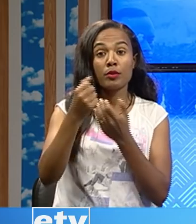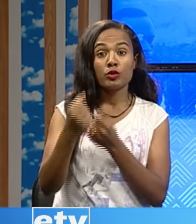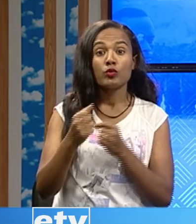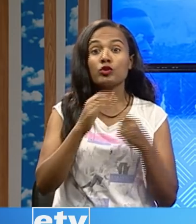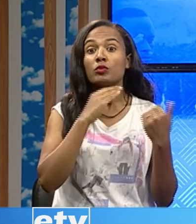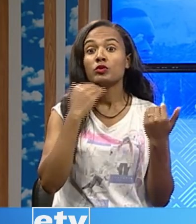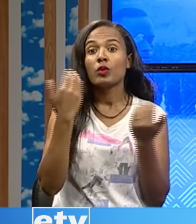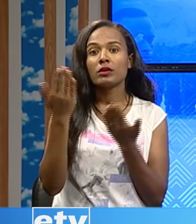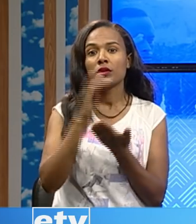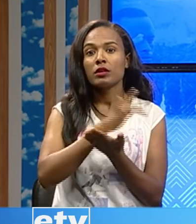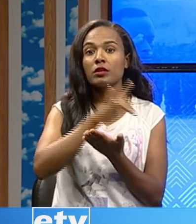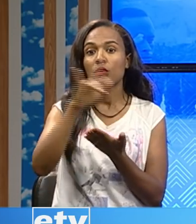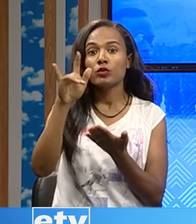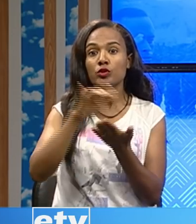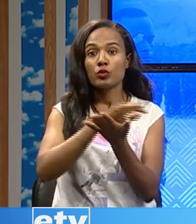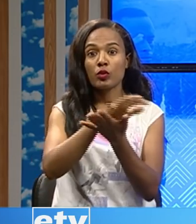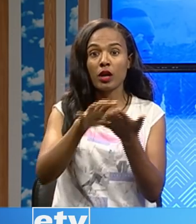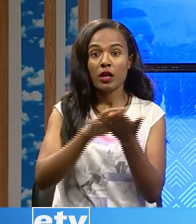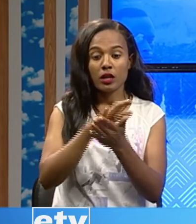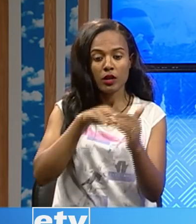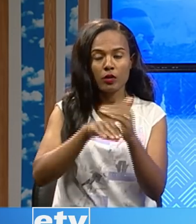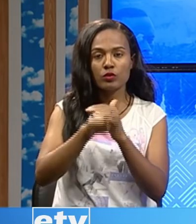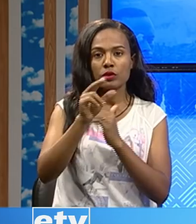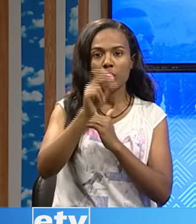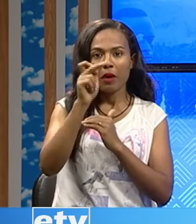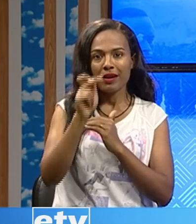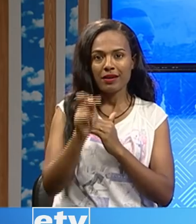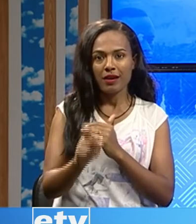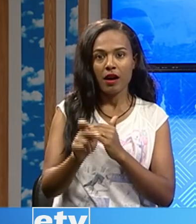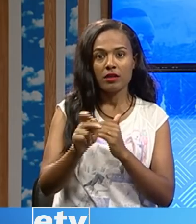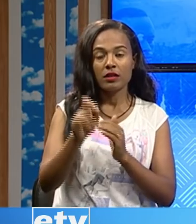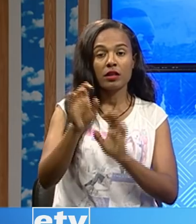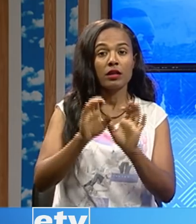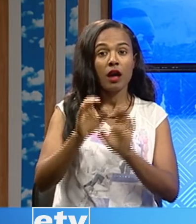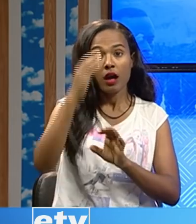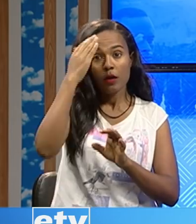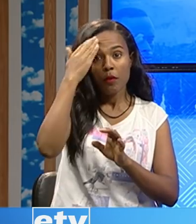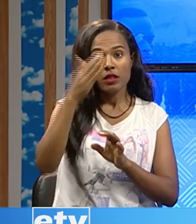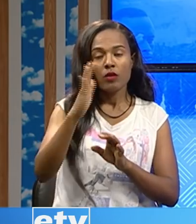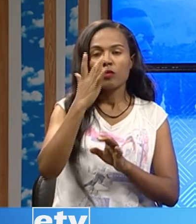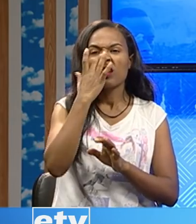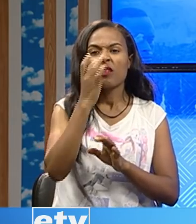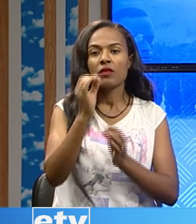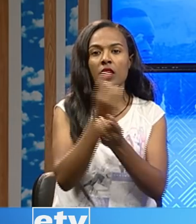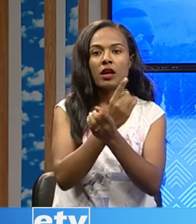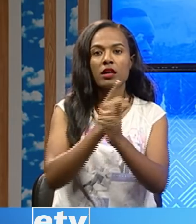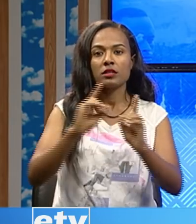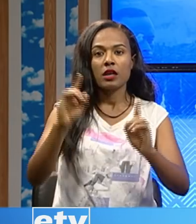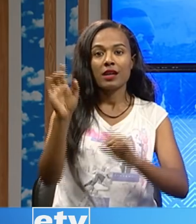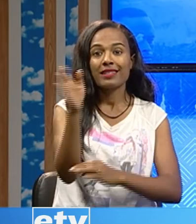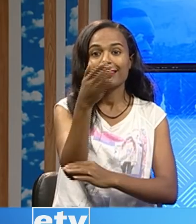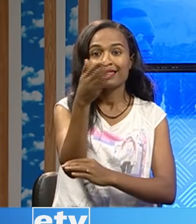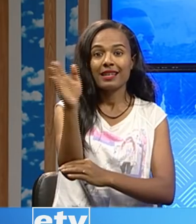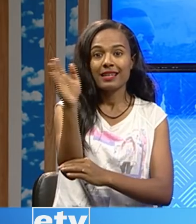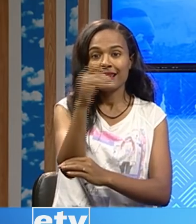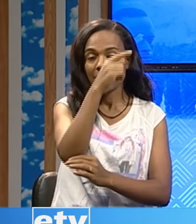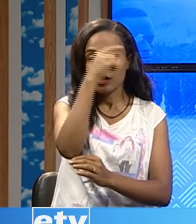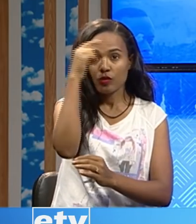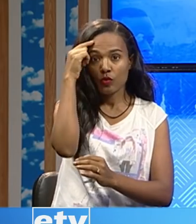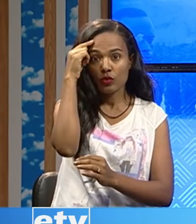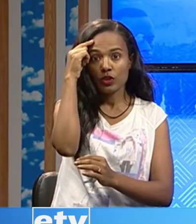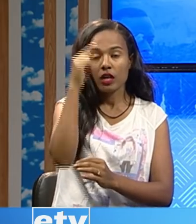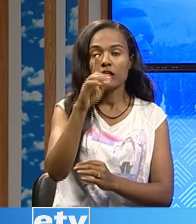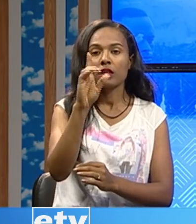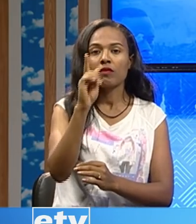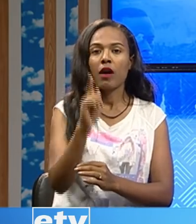መስዋዕትነት ለውጭ ወራሪም ለውስጥ ባንዳም ተገብራ የማታውቀውን የአፍሪካ የነጻነት ሰንደቅ የጥቁሮች አርነት ፋና